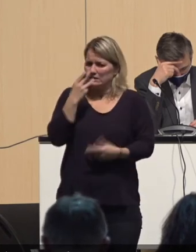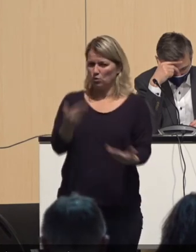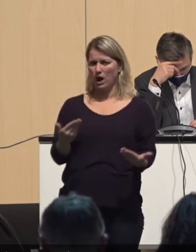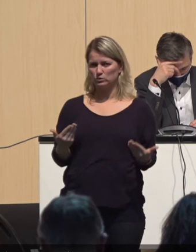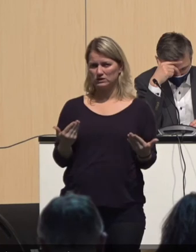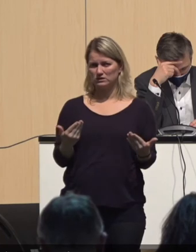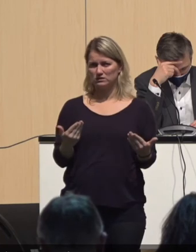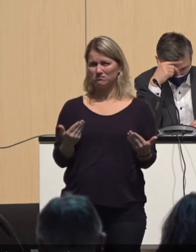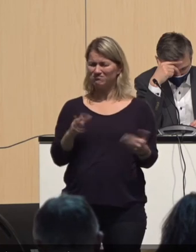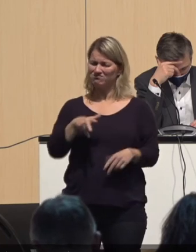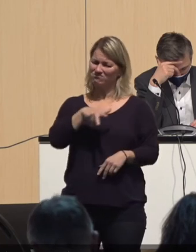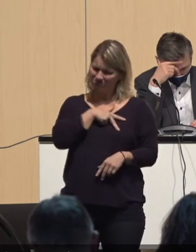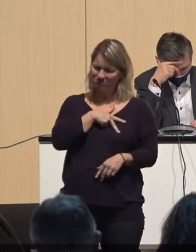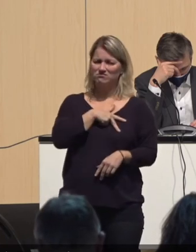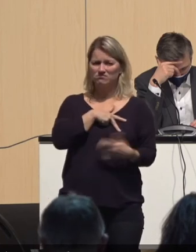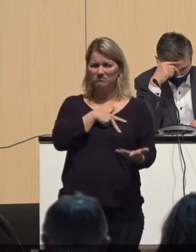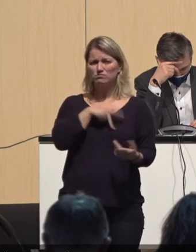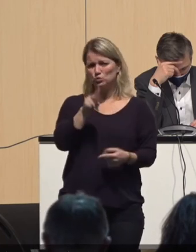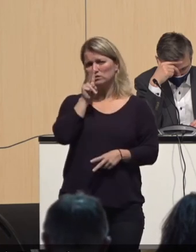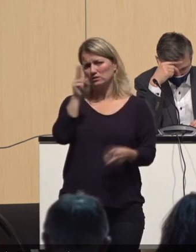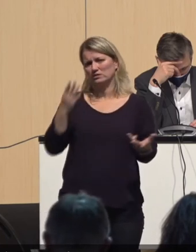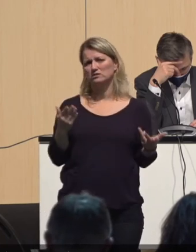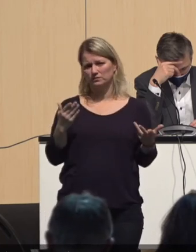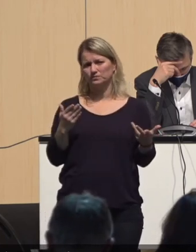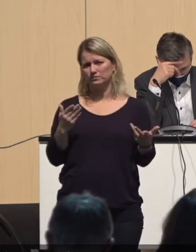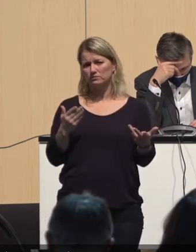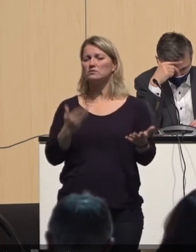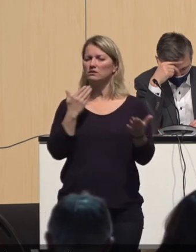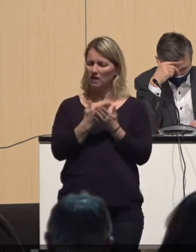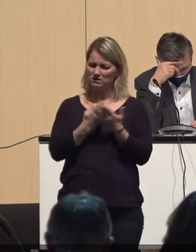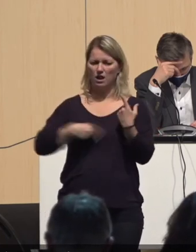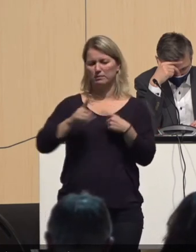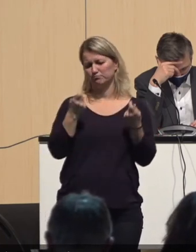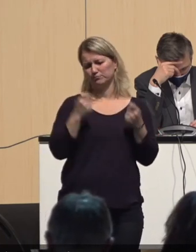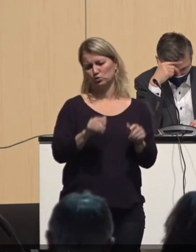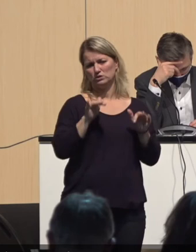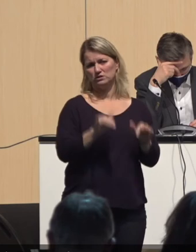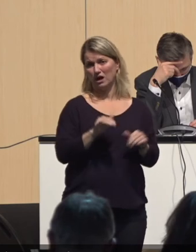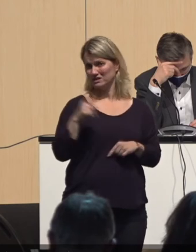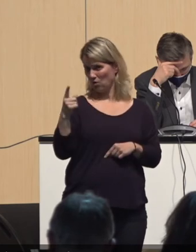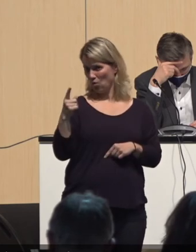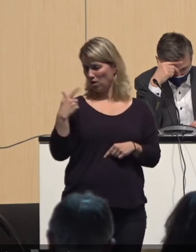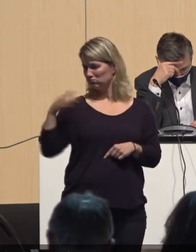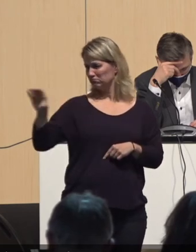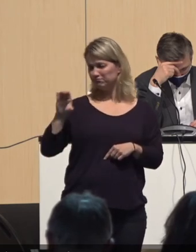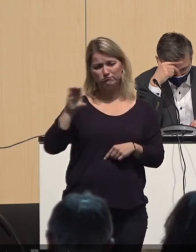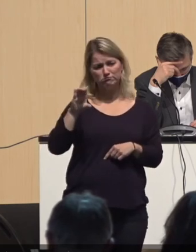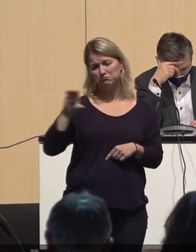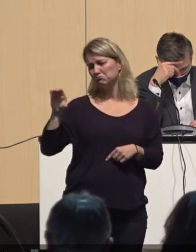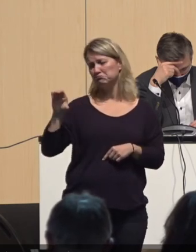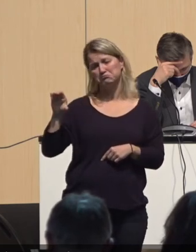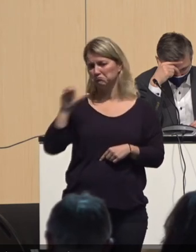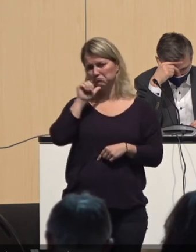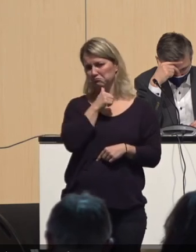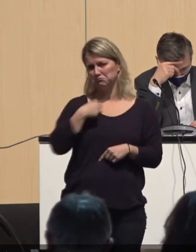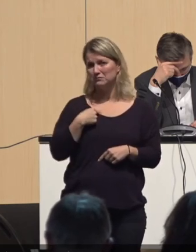dieser Realität müssen wir ins Auge sehen. Und das manifestieren wir auch mit unserem Beschluss, dass wir sagen, wir werden dieser Geldsumme heute nicht mehr zustimmen. Nicht,